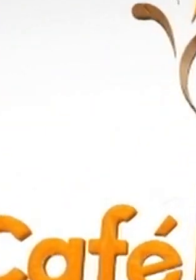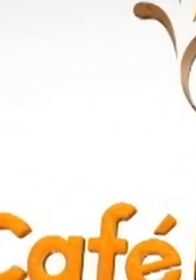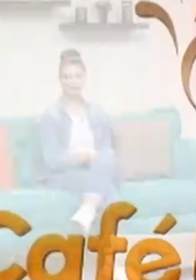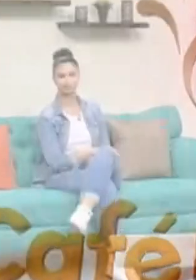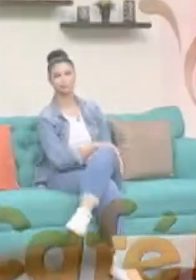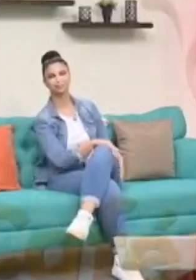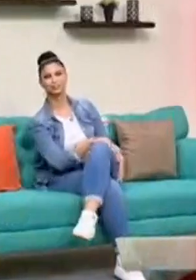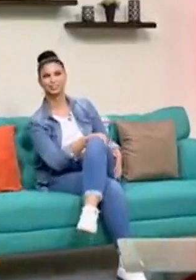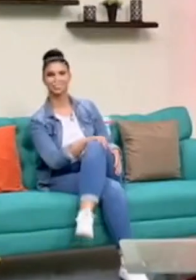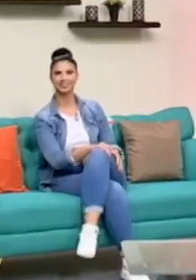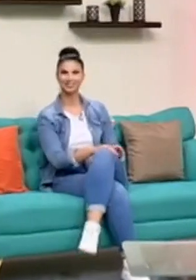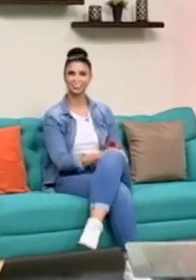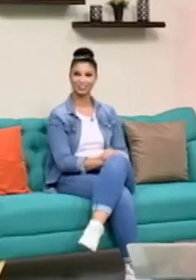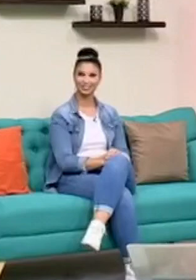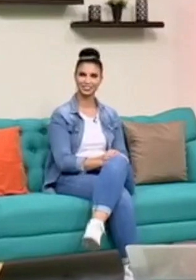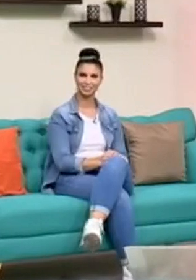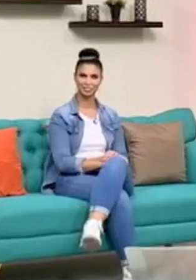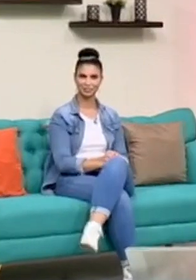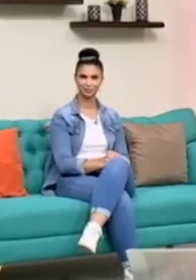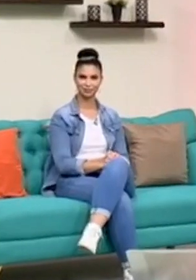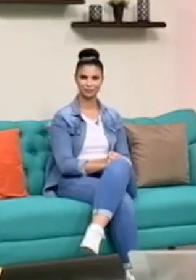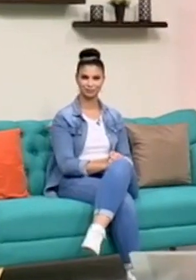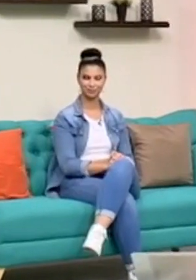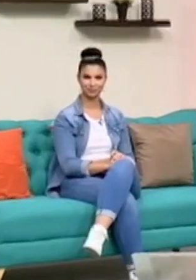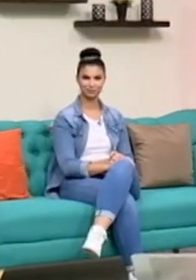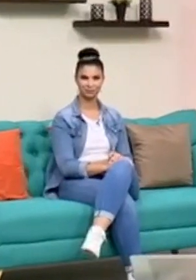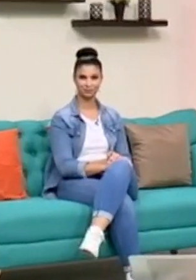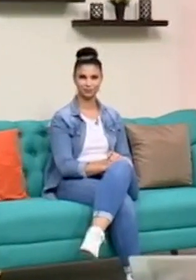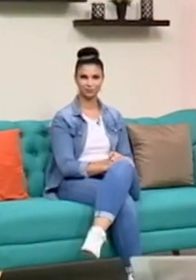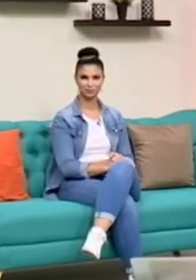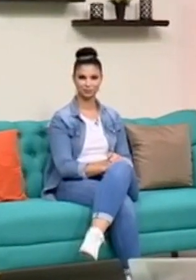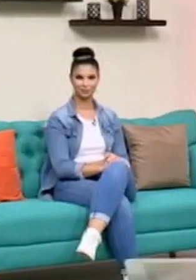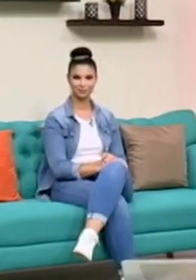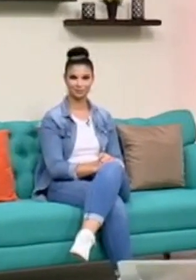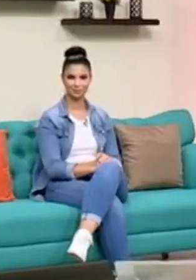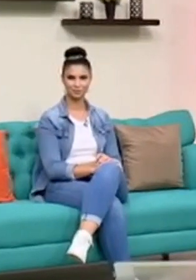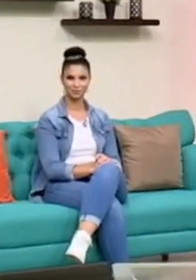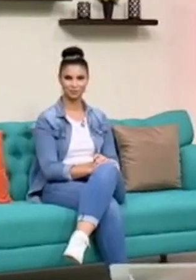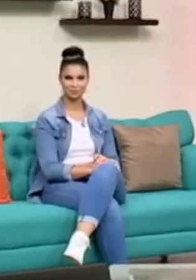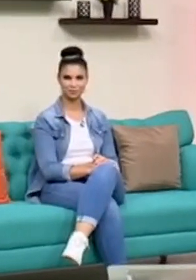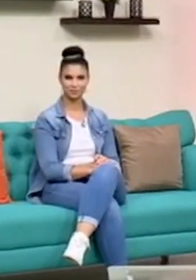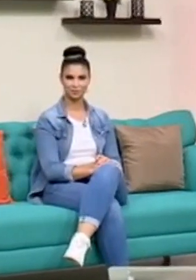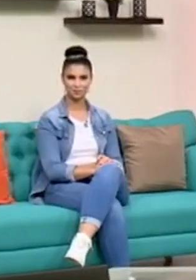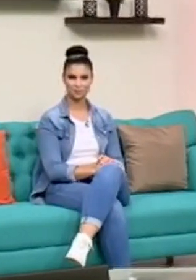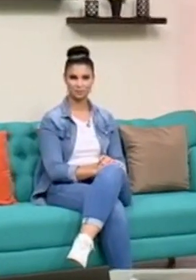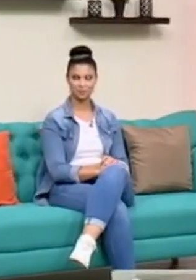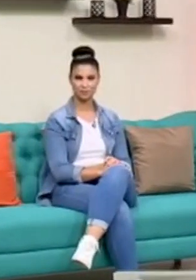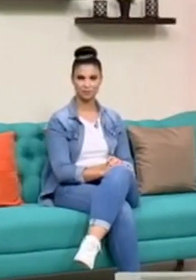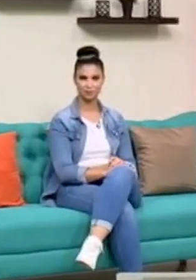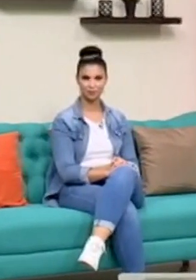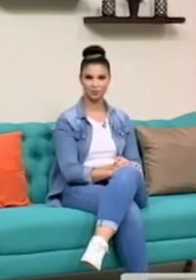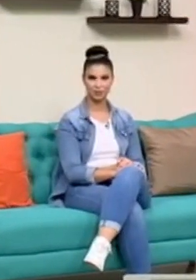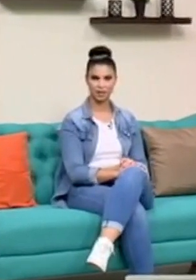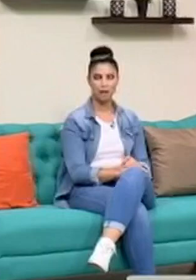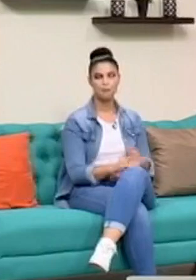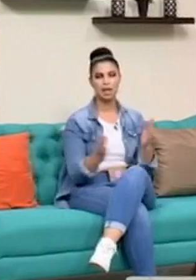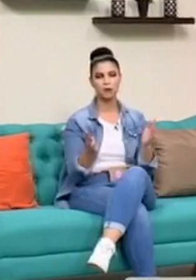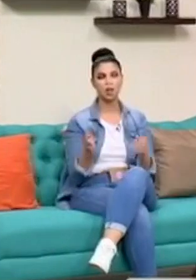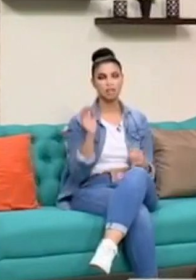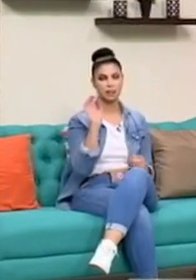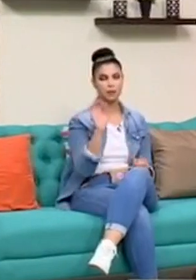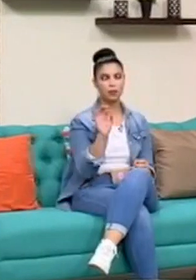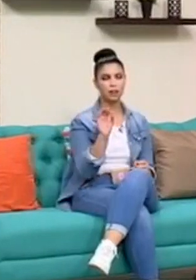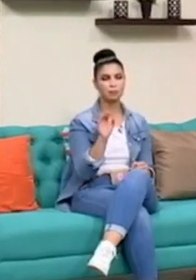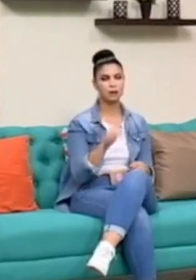Costa Rica es. En esta época de COVID-19 es importantísimo, por supuesto, el lavado de las manos.